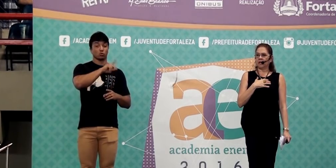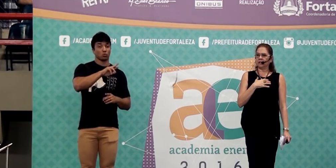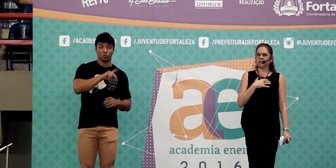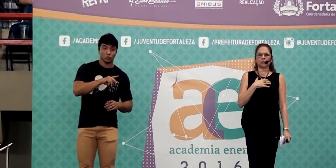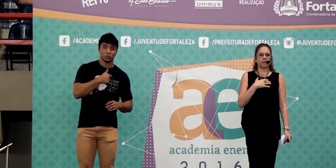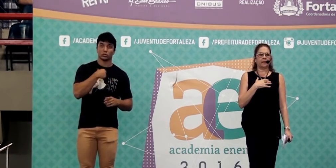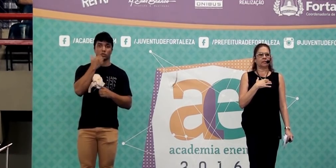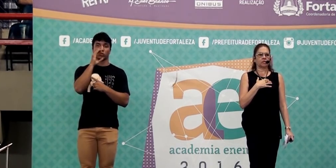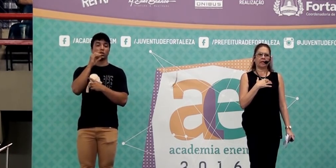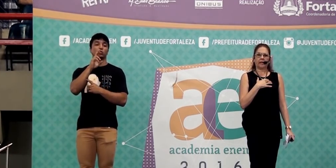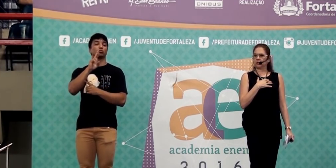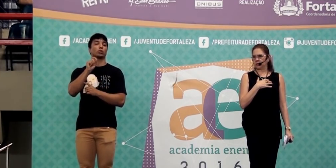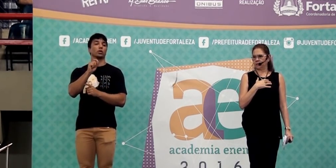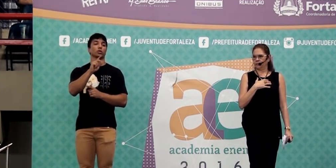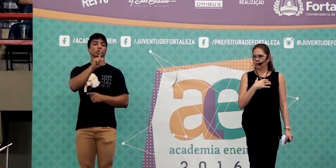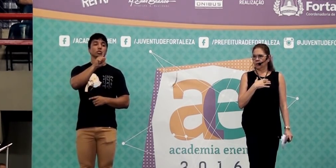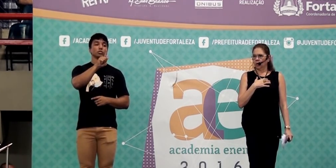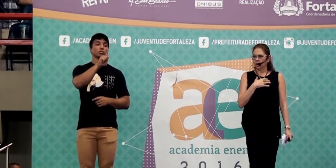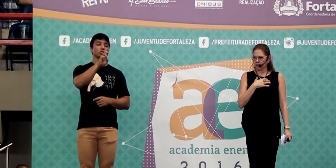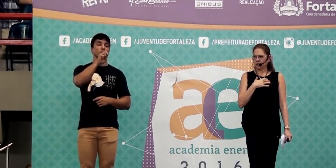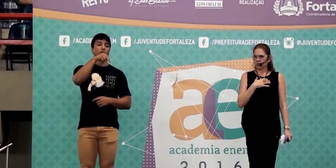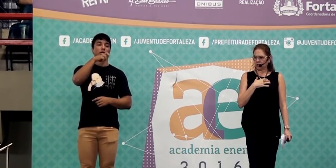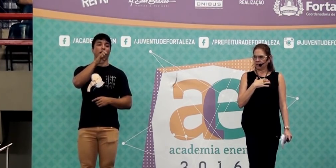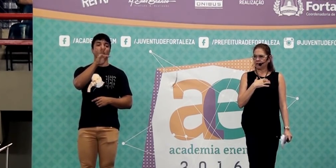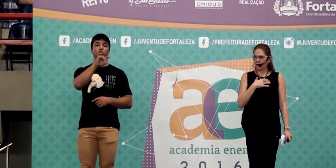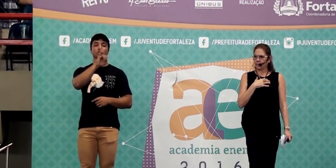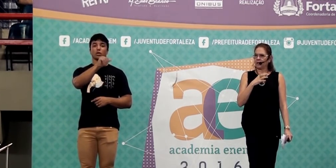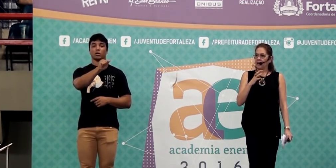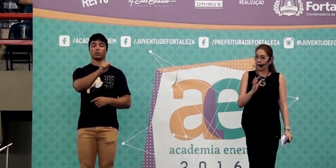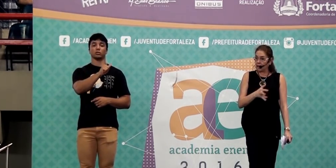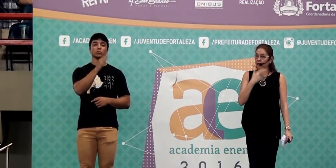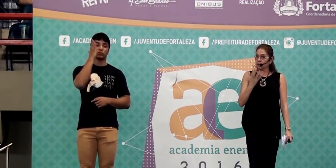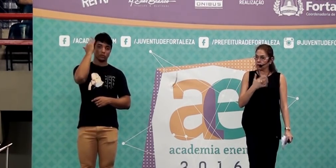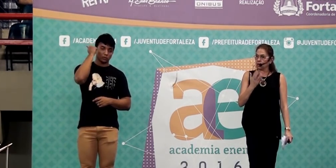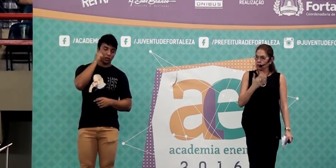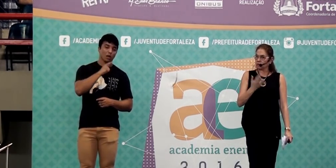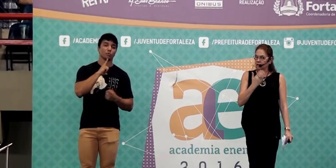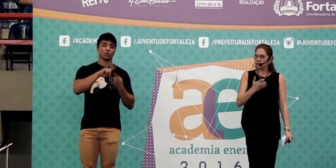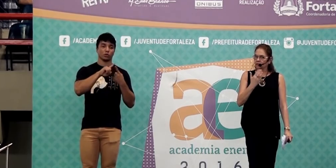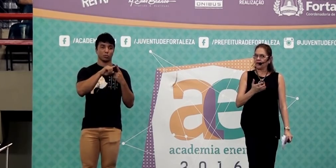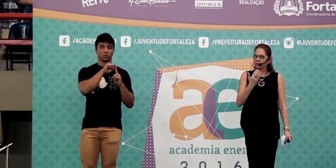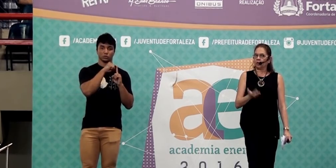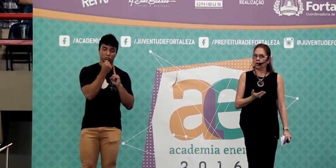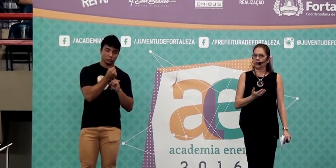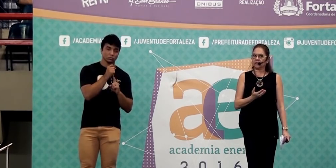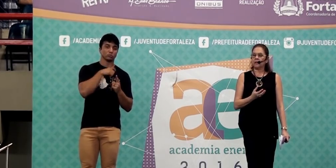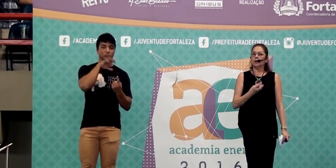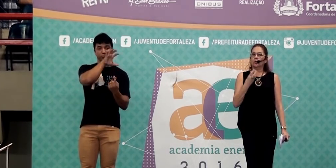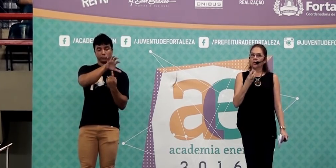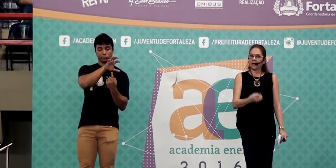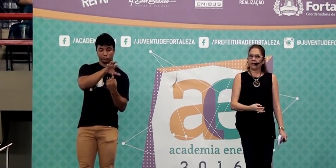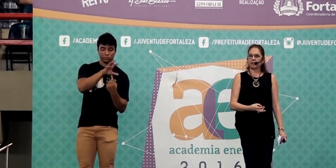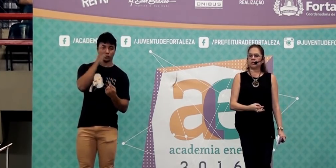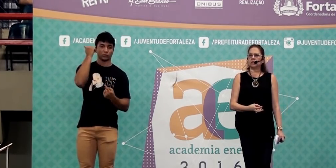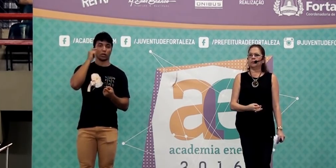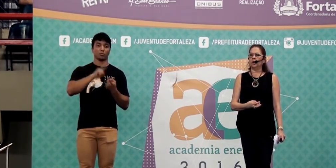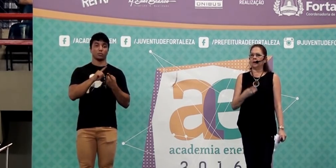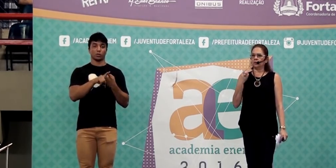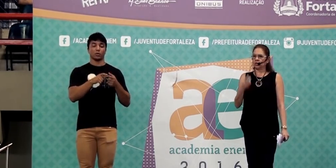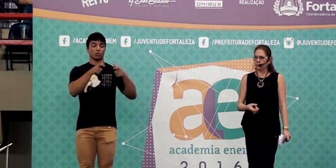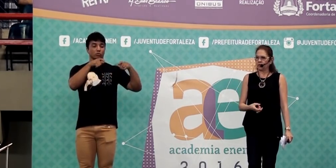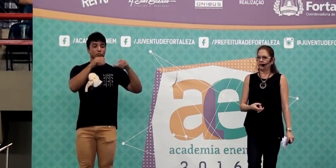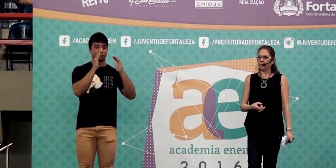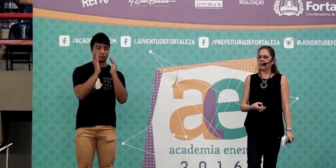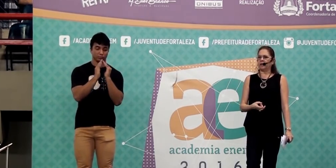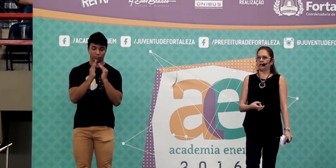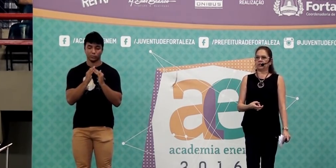uma ciência chamada genética. Hoje a gente sabe que além de todos esses fatores, o lugar que a gente mora,